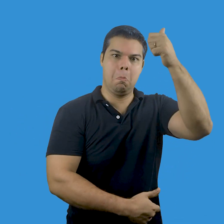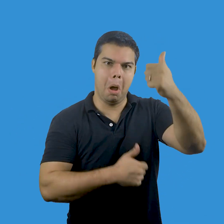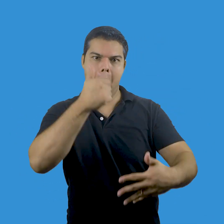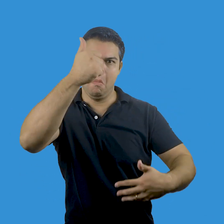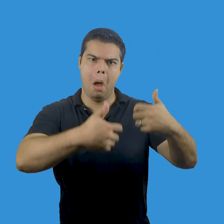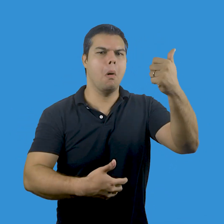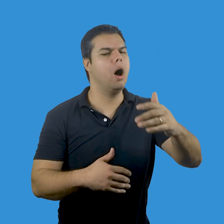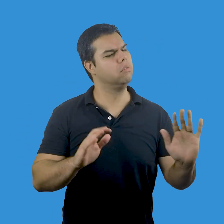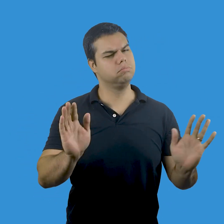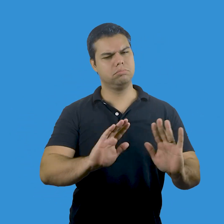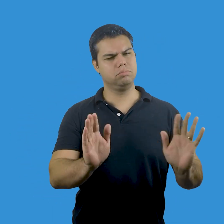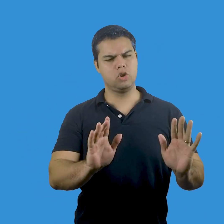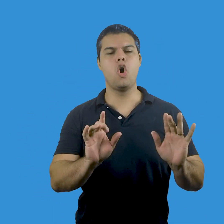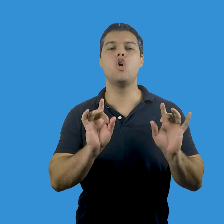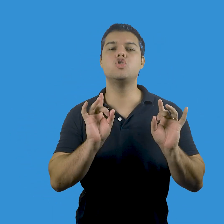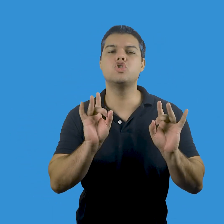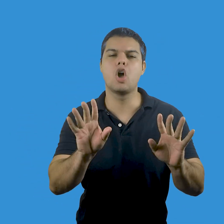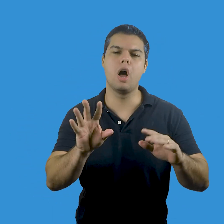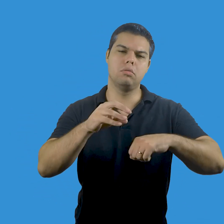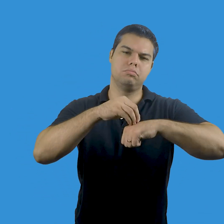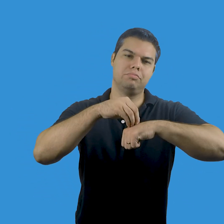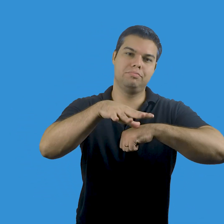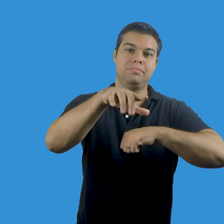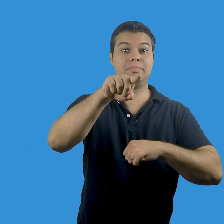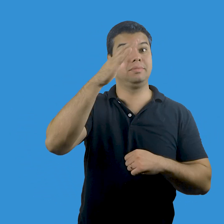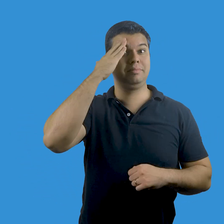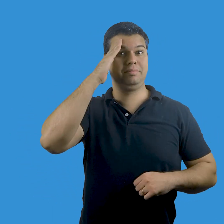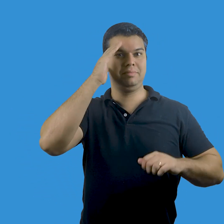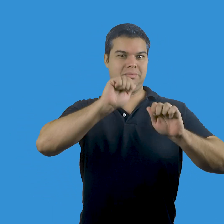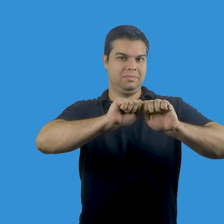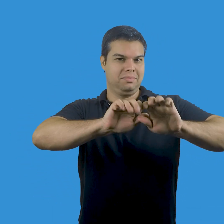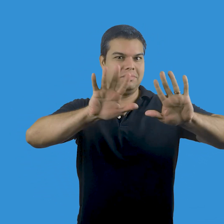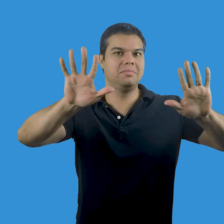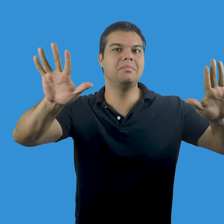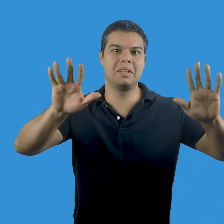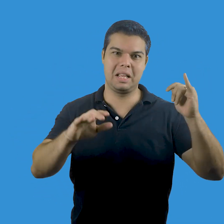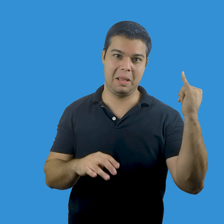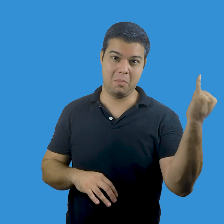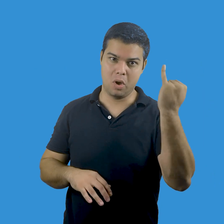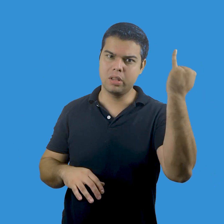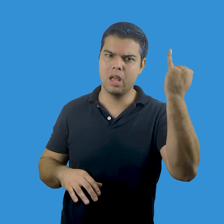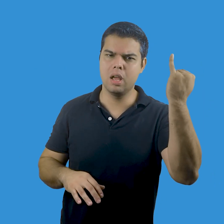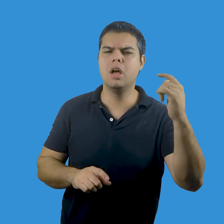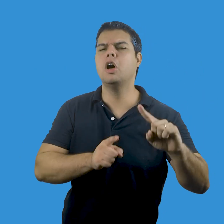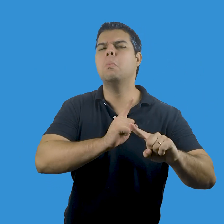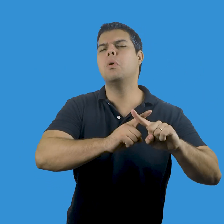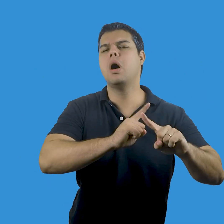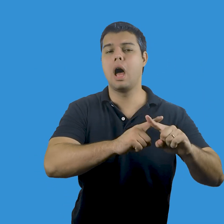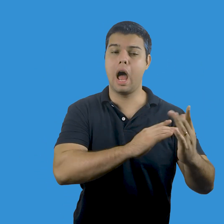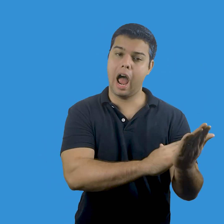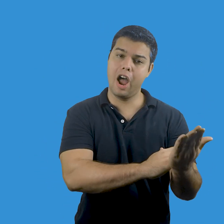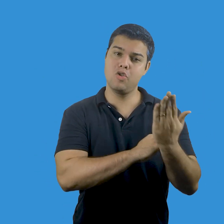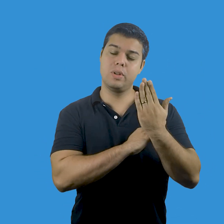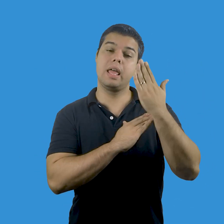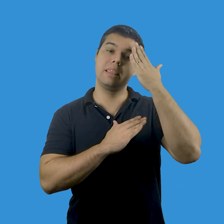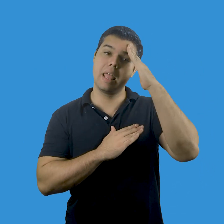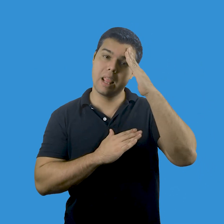aprofundaremos no entendimento desses conceitos, apenas citaremos, porque é importante compreender que, como no